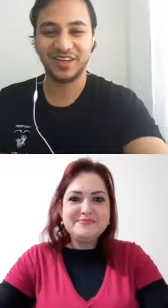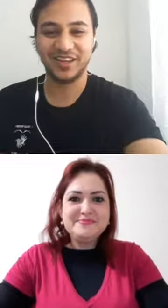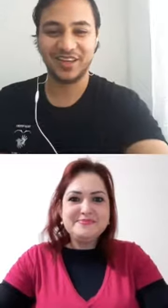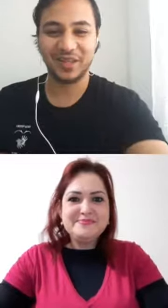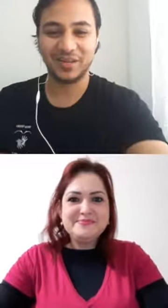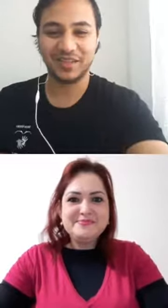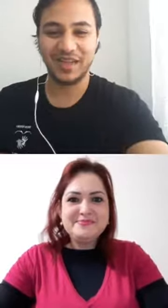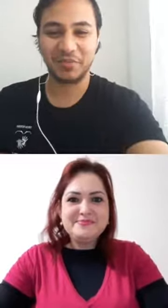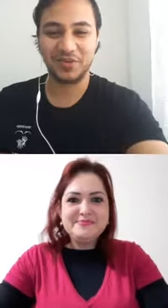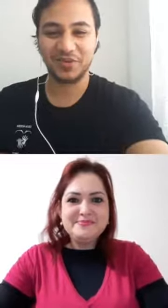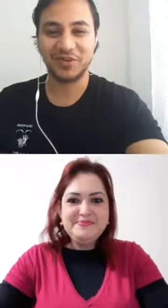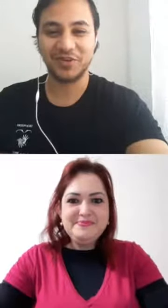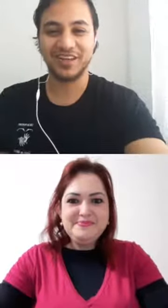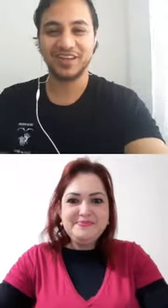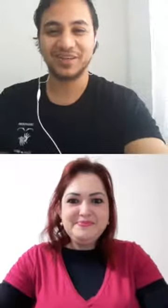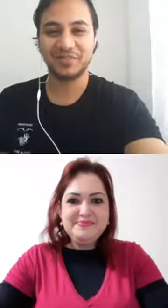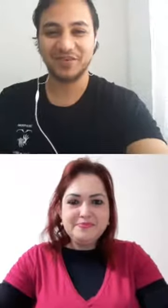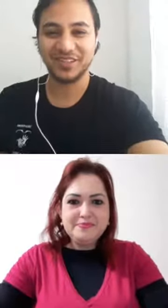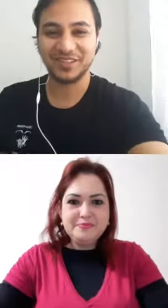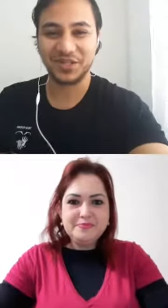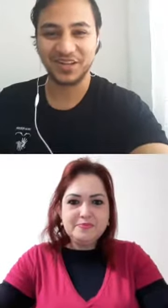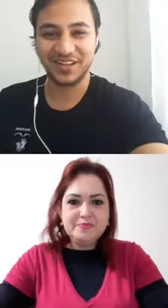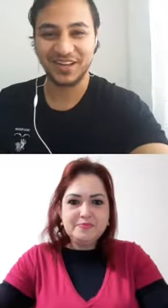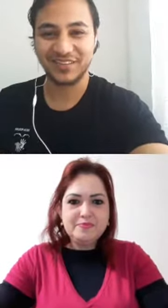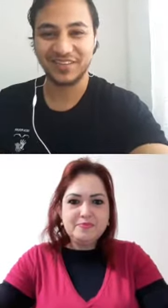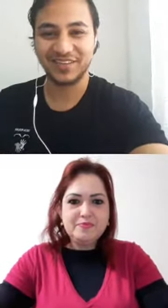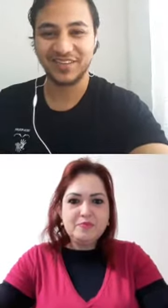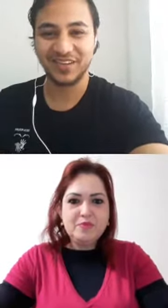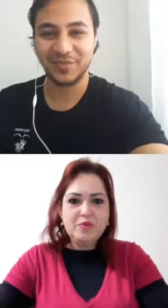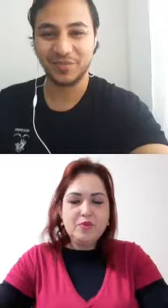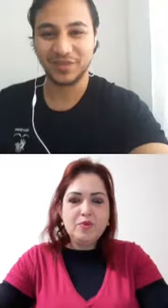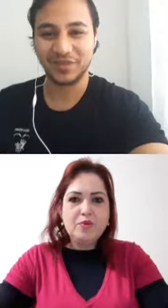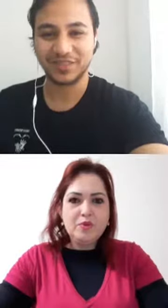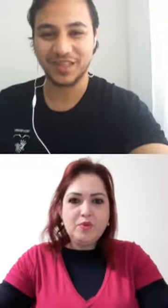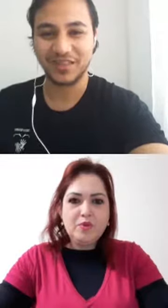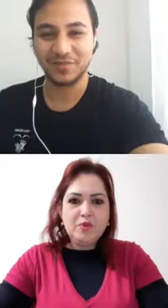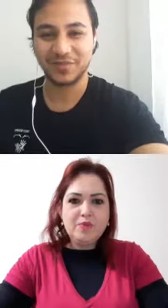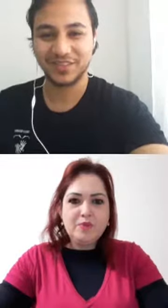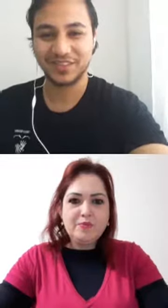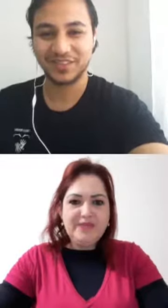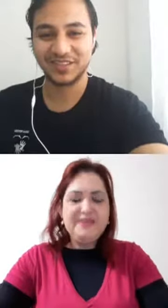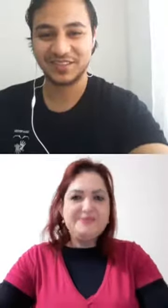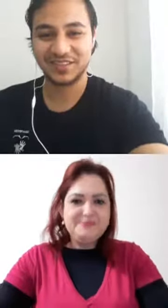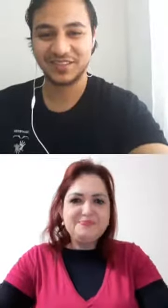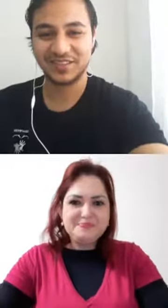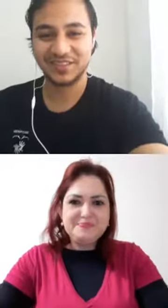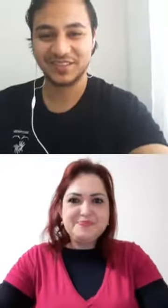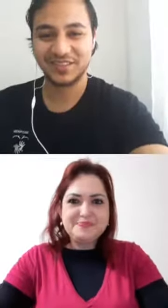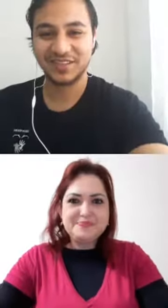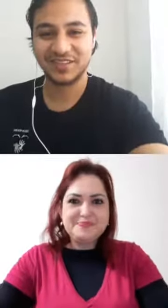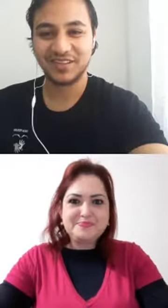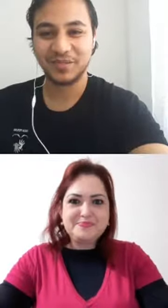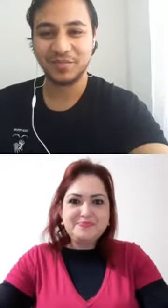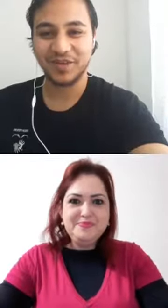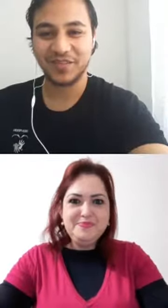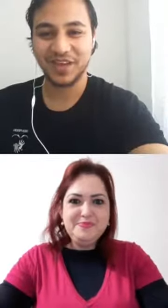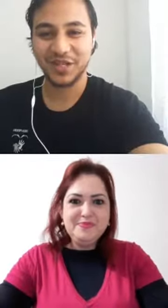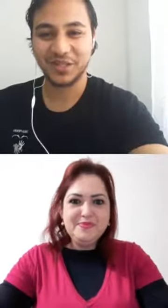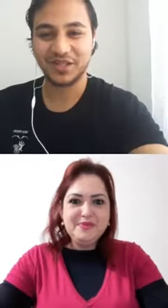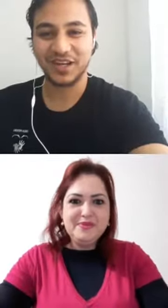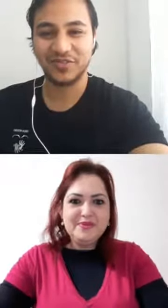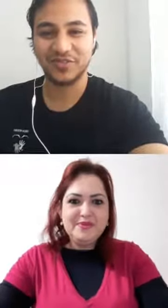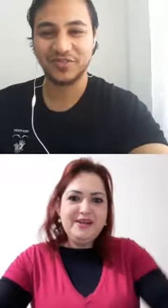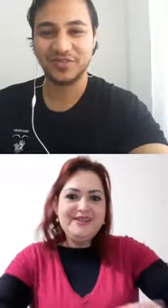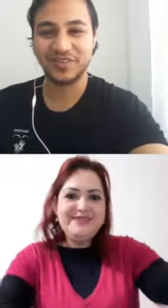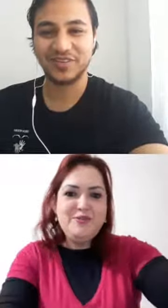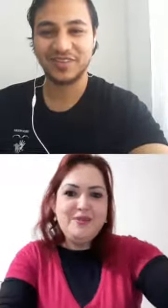aqui, e mandar pro pessoal aí para vir assistir a nossa live. A hora que eu vou mandar para umas 10 pessoas, para avisar que a gente